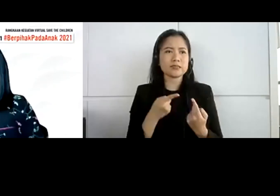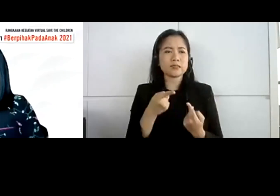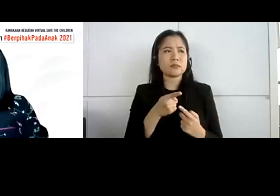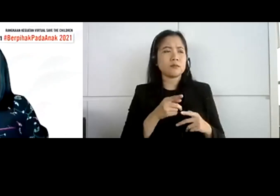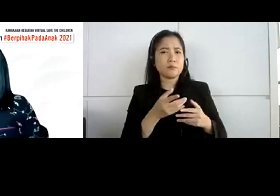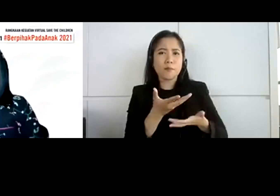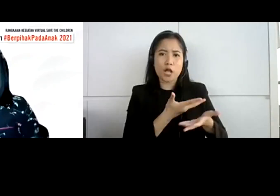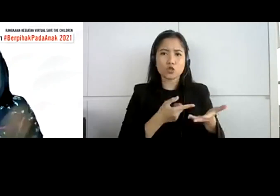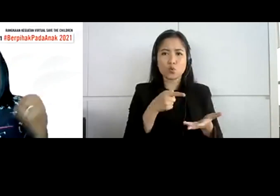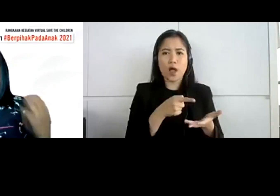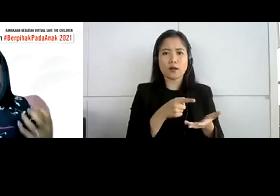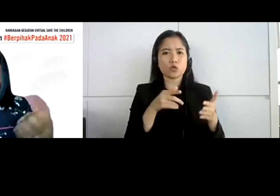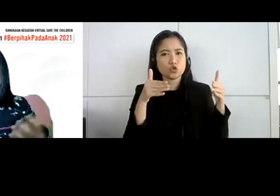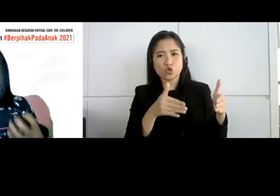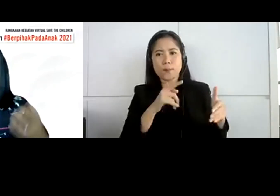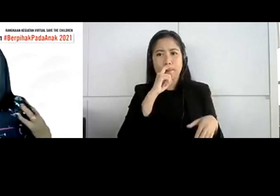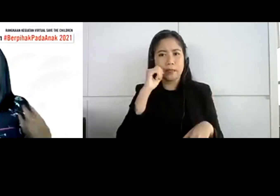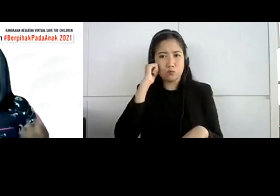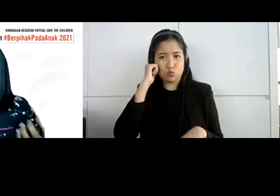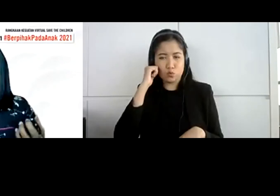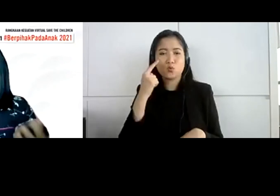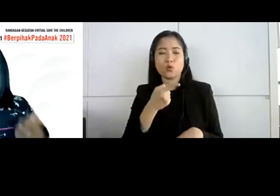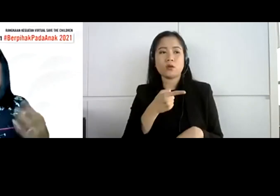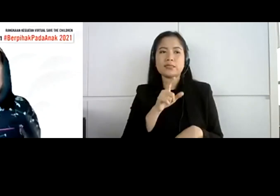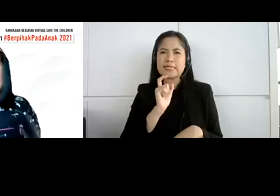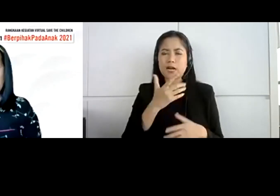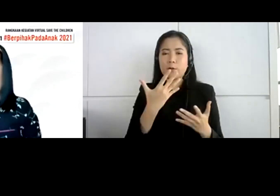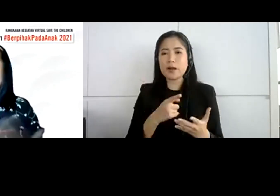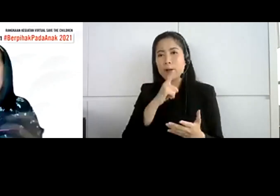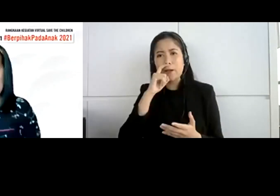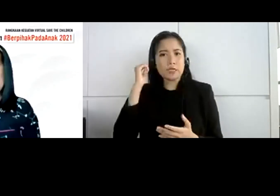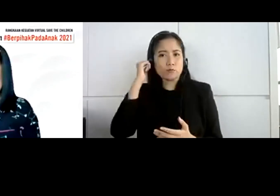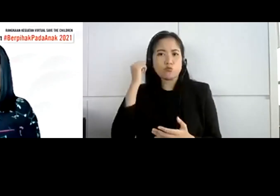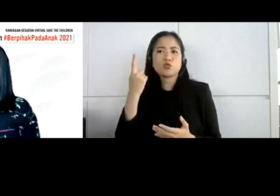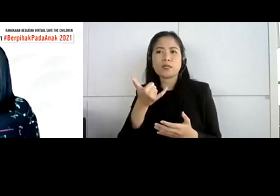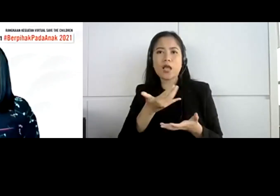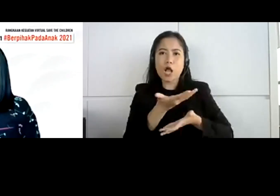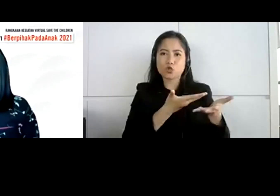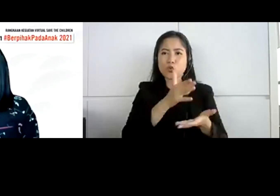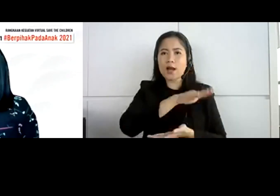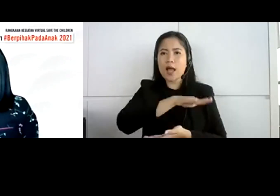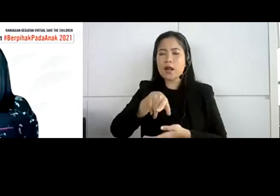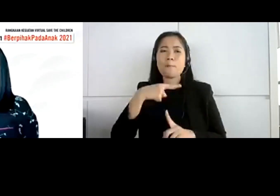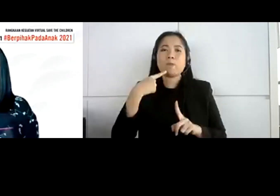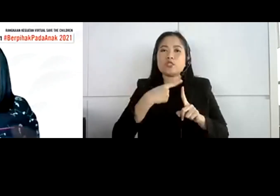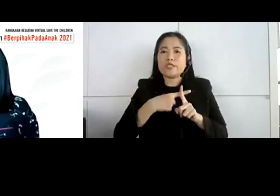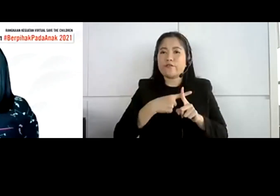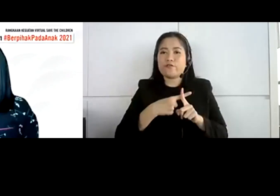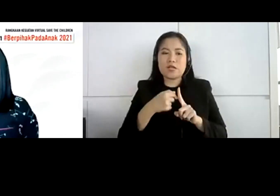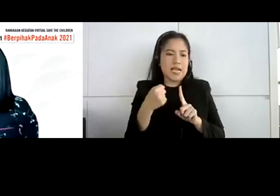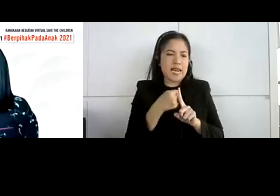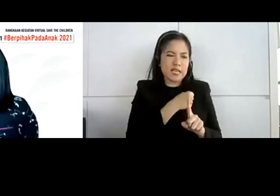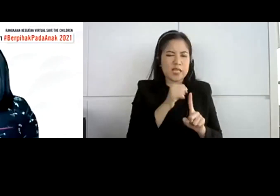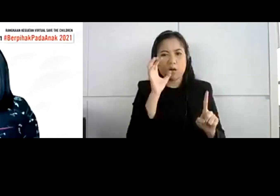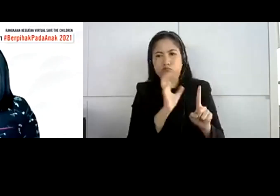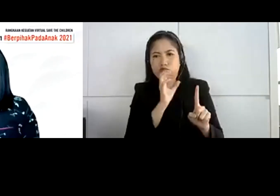tua, itu terkait bagaimana orang tua bisa mengasuh anak secara positif tanpa kekerasan. Ini kelas pengasuhan